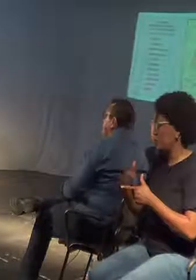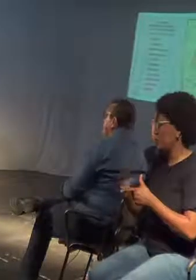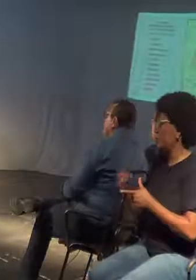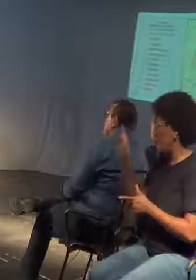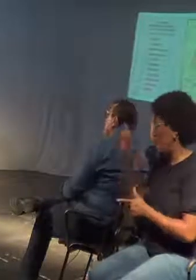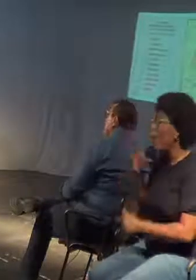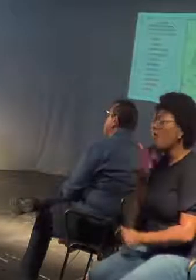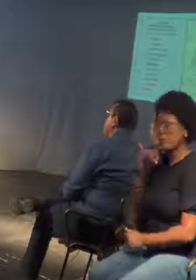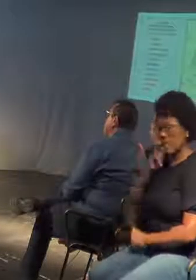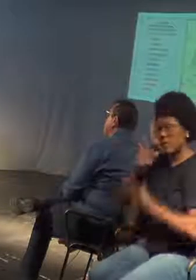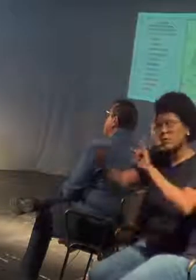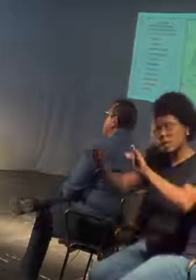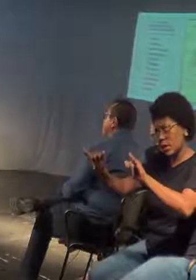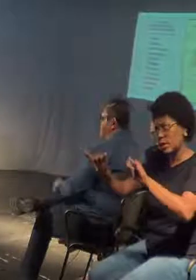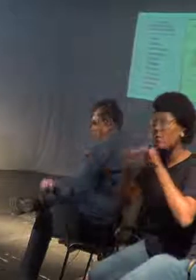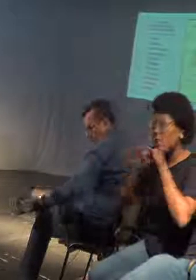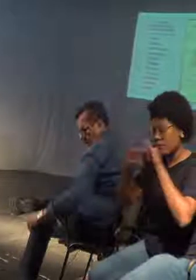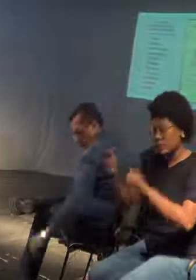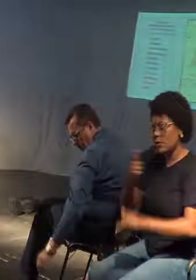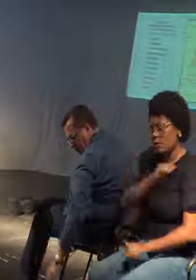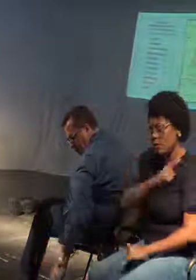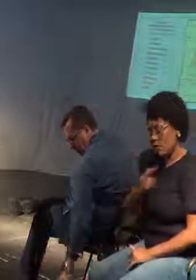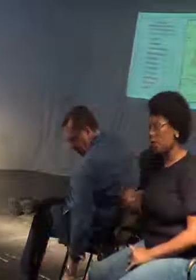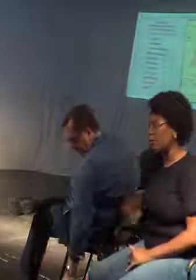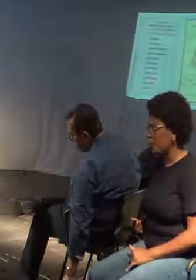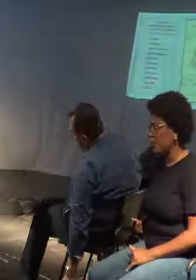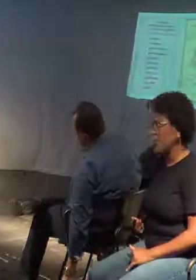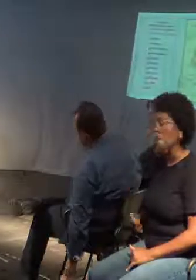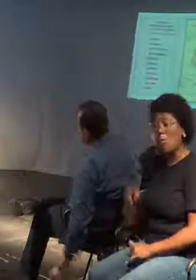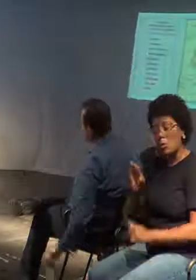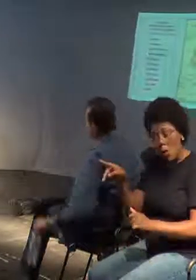coragem de dizer ao governador e ao vice-governador juntos,